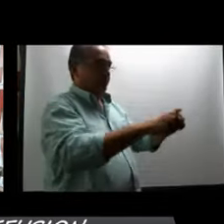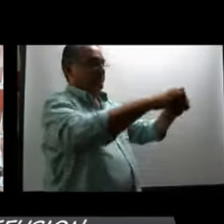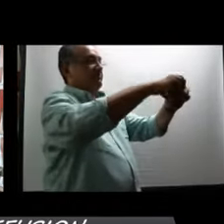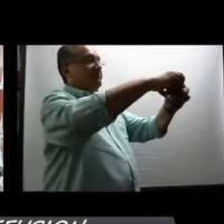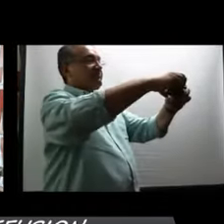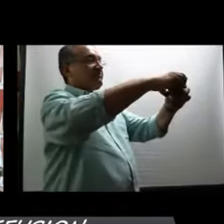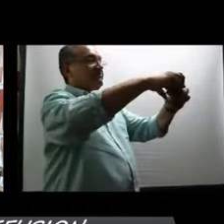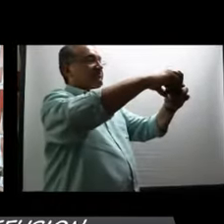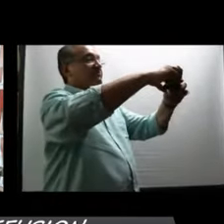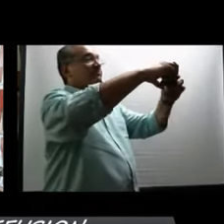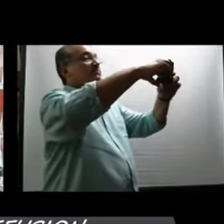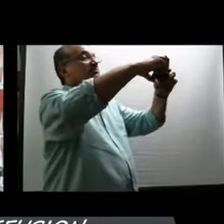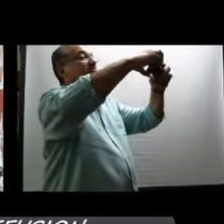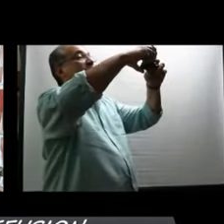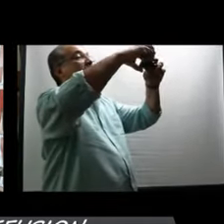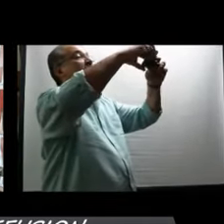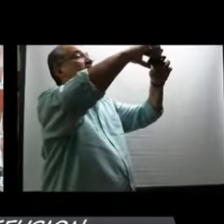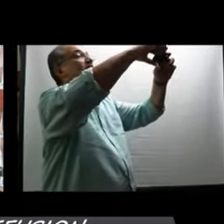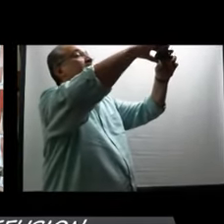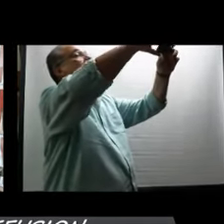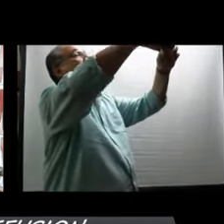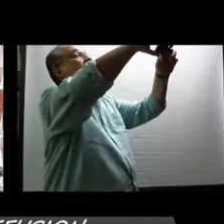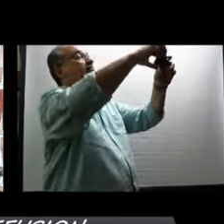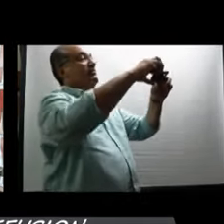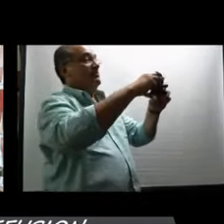también para que te lo disfruteri.